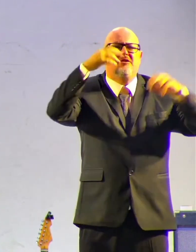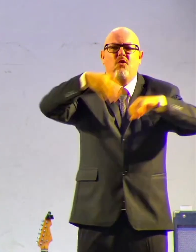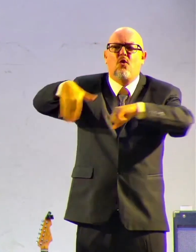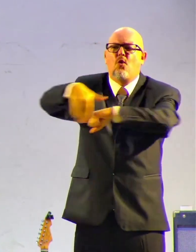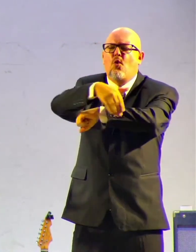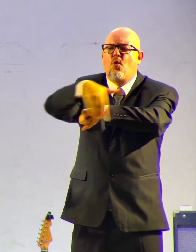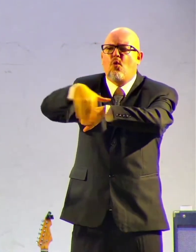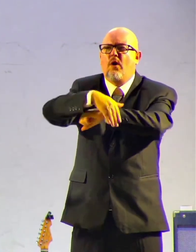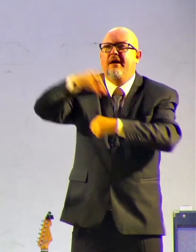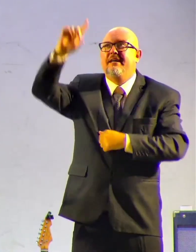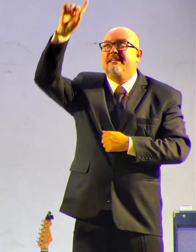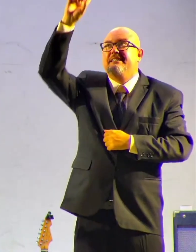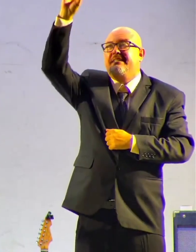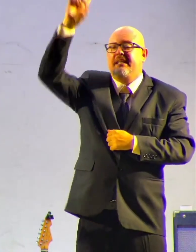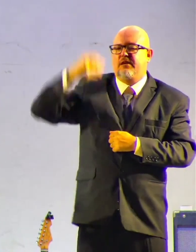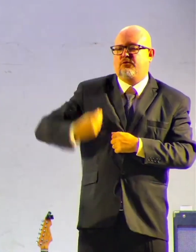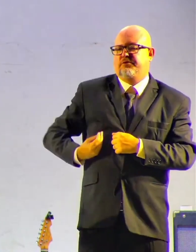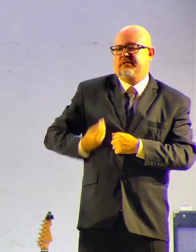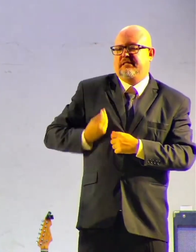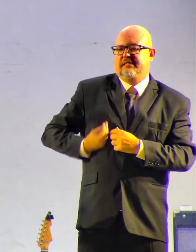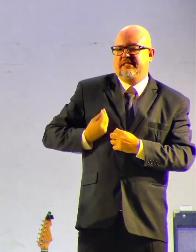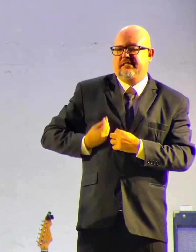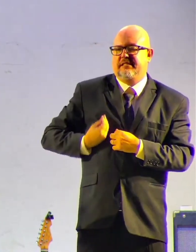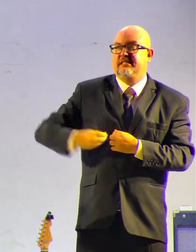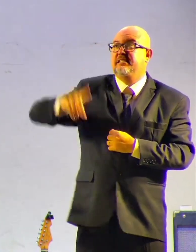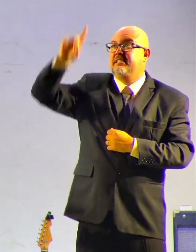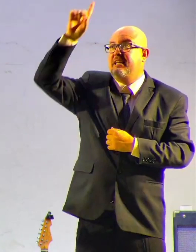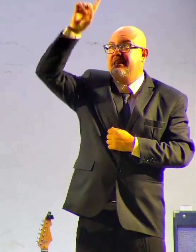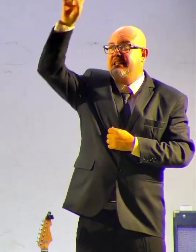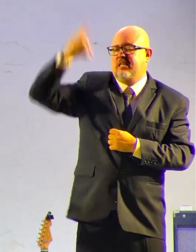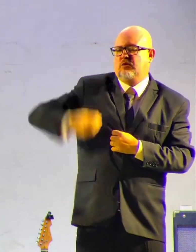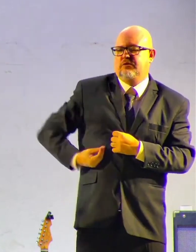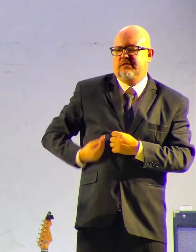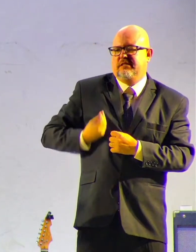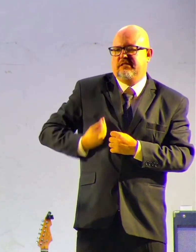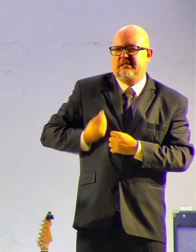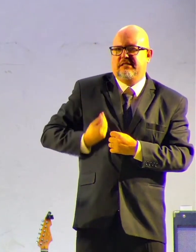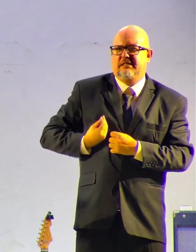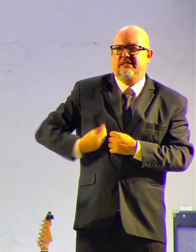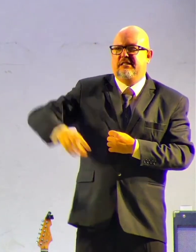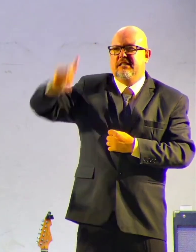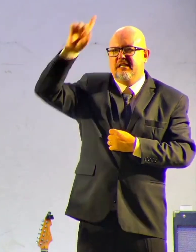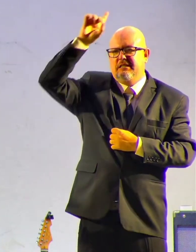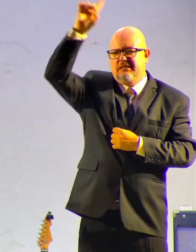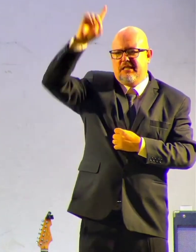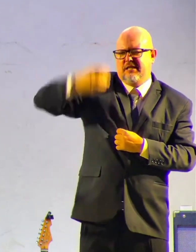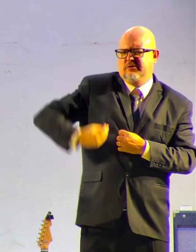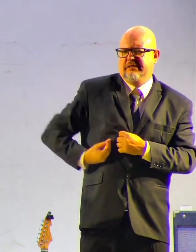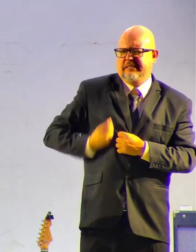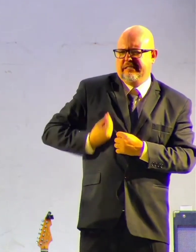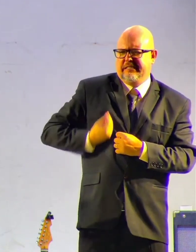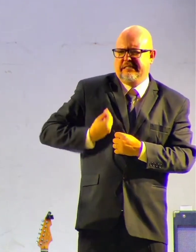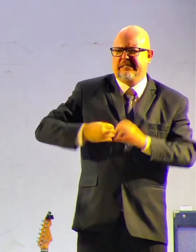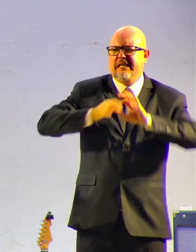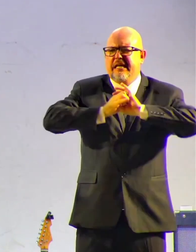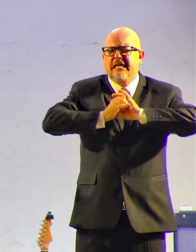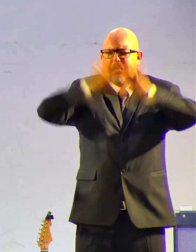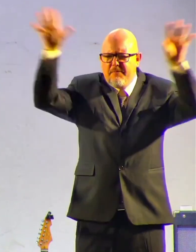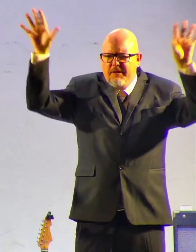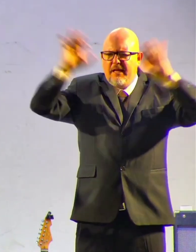Timisoara: "Deus existe, Deus existe, Deus existe,